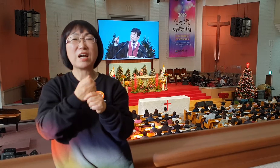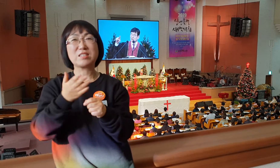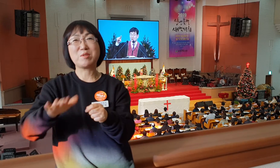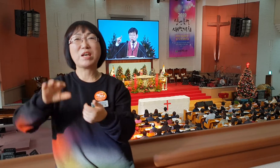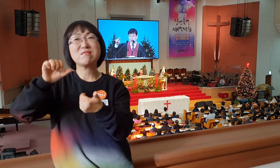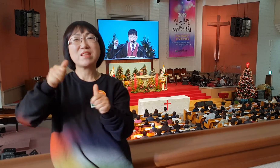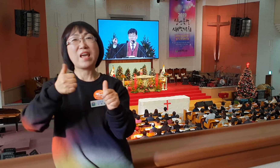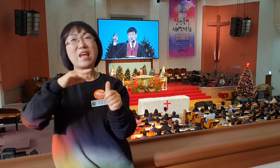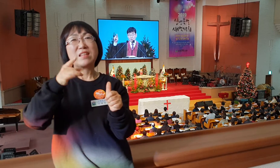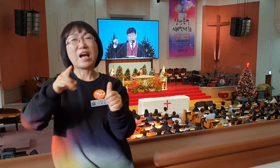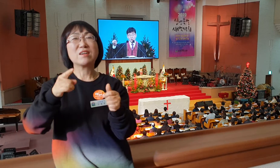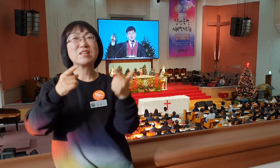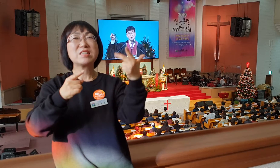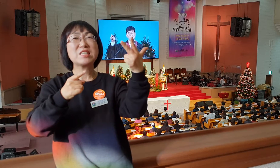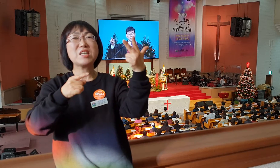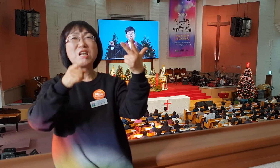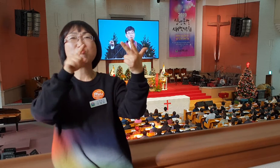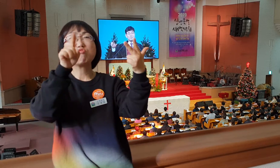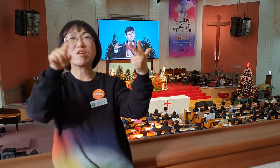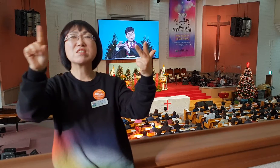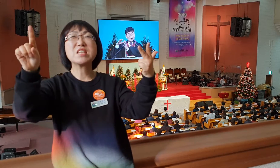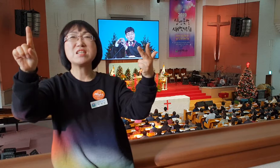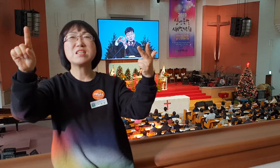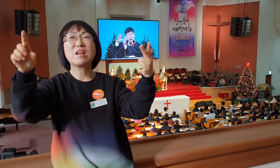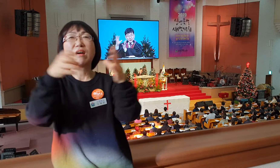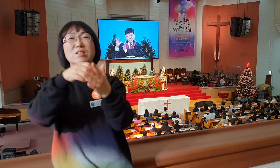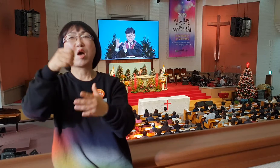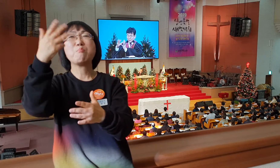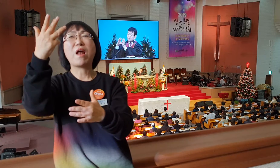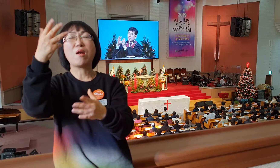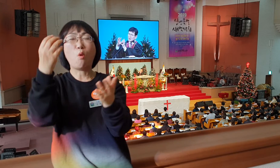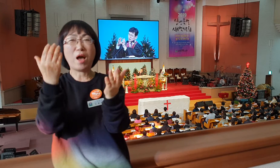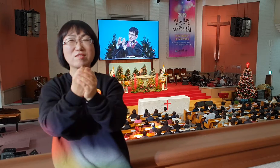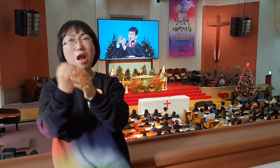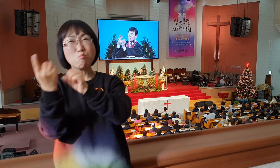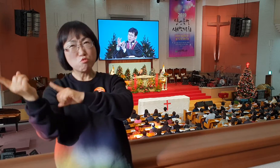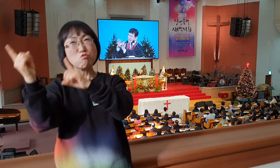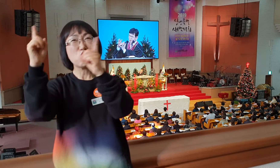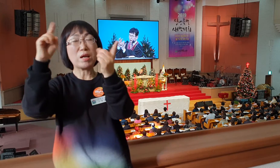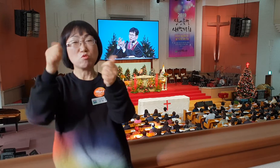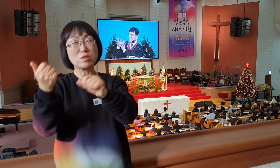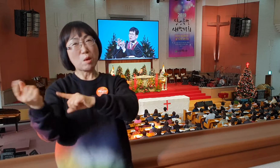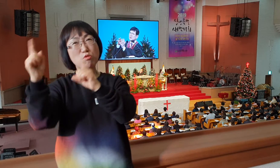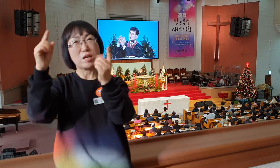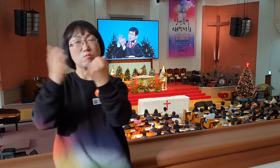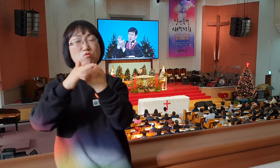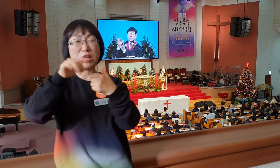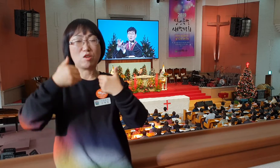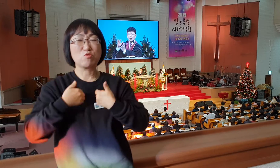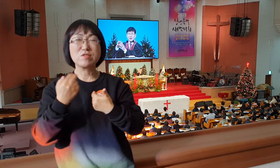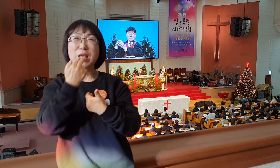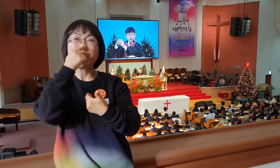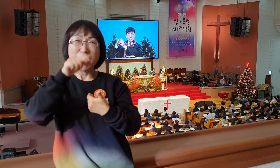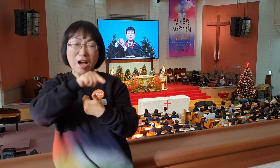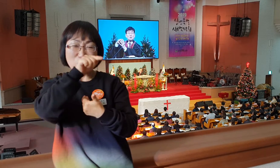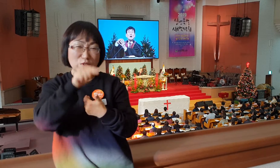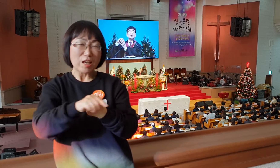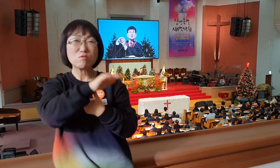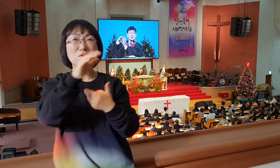세례당은 7 플러스 1이요. 그 완전한 부활, 주우신과 부활하심으로 우리에게 주신 그 생명 가운데